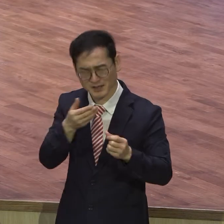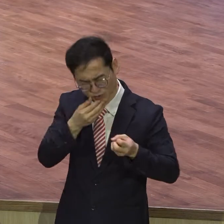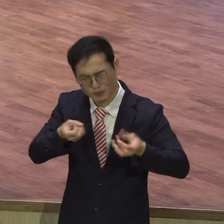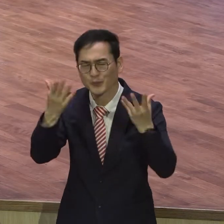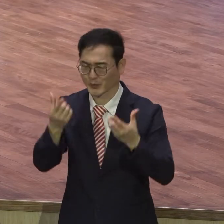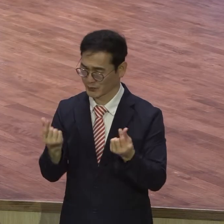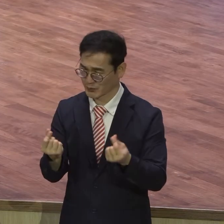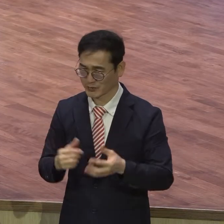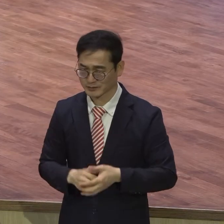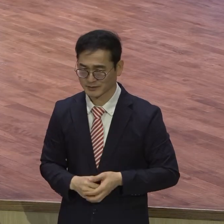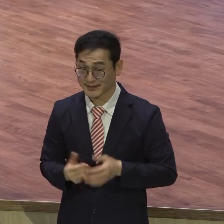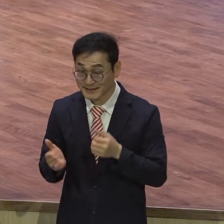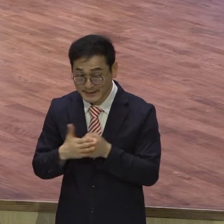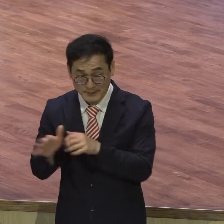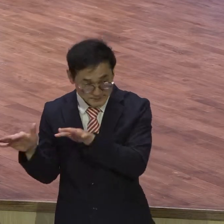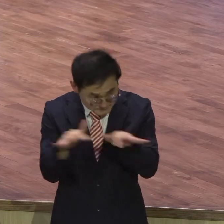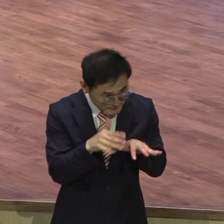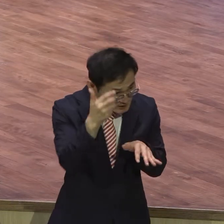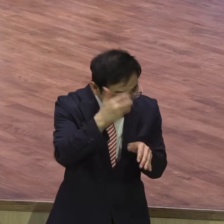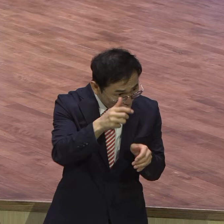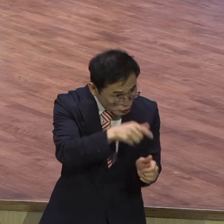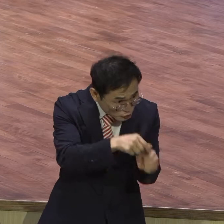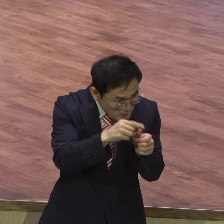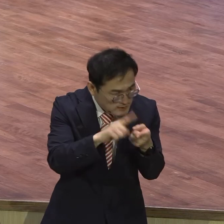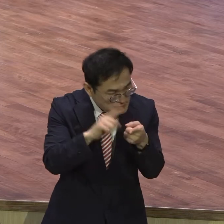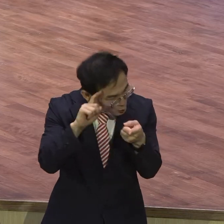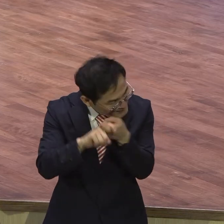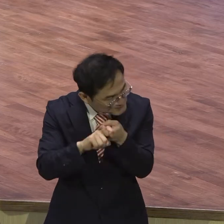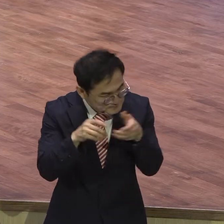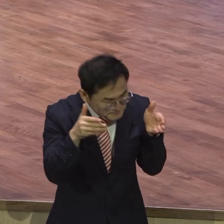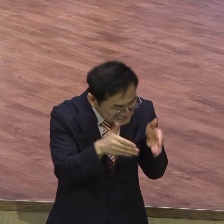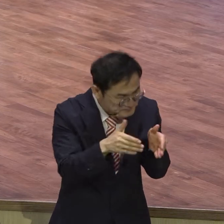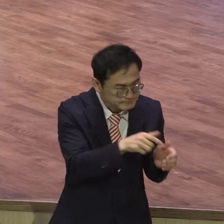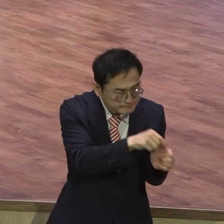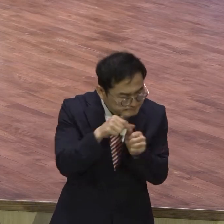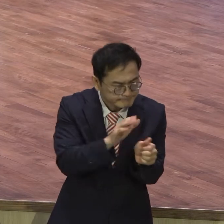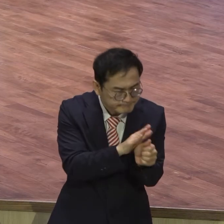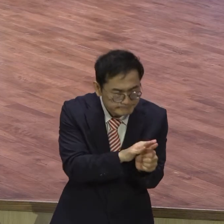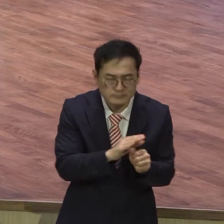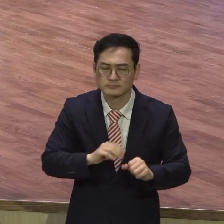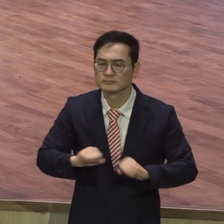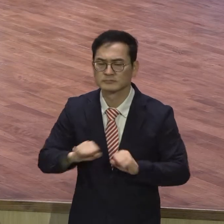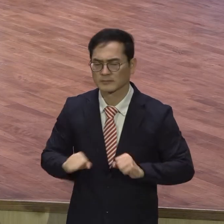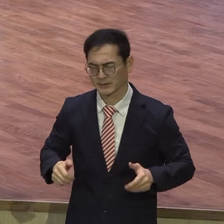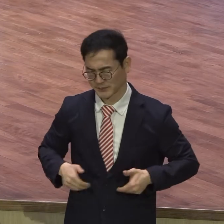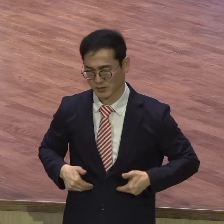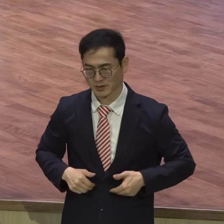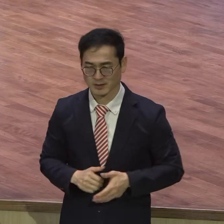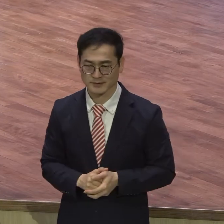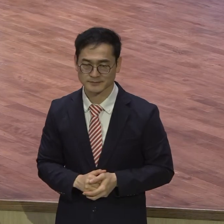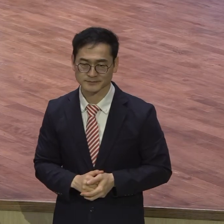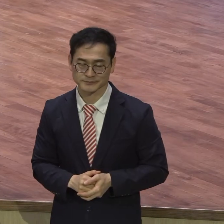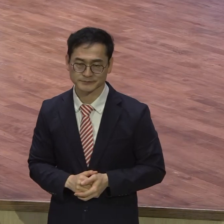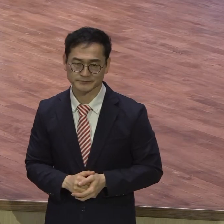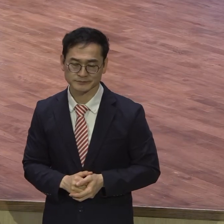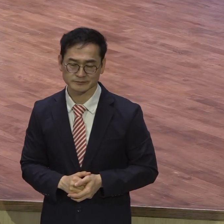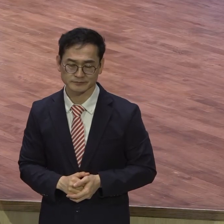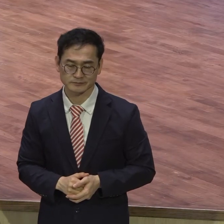구원에 대한 관심을 가져야 돼요 호주 피우지 마시고 그래도